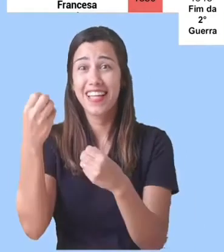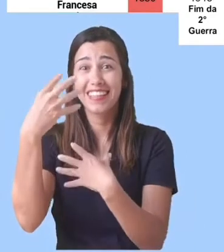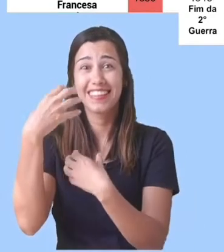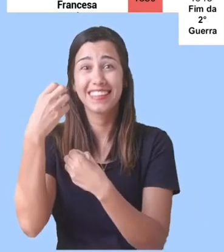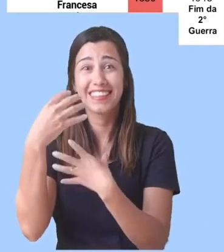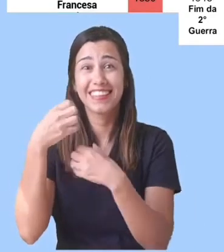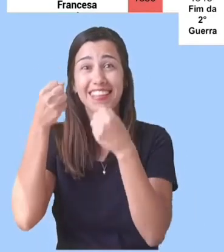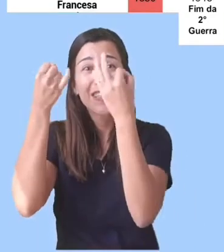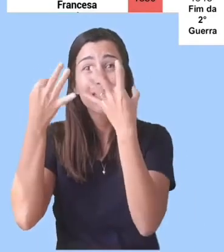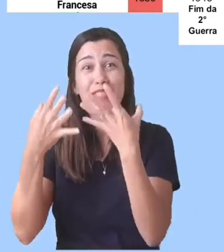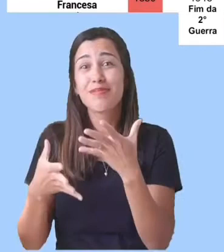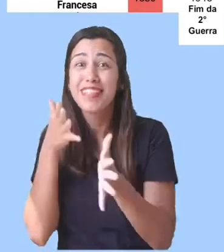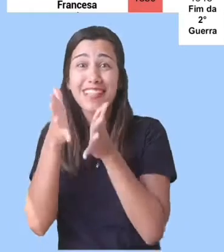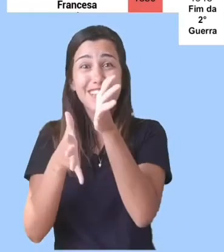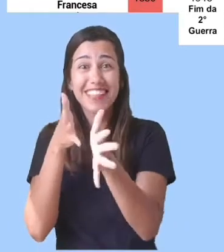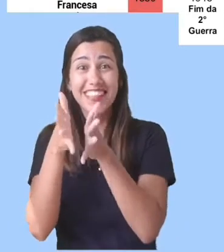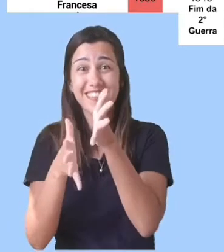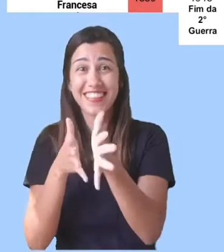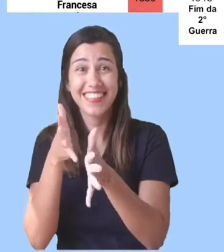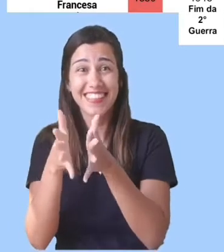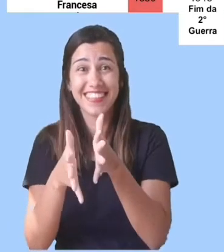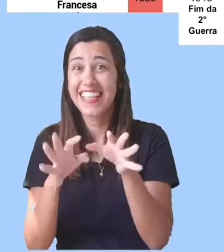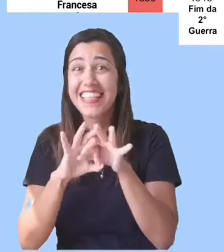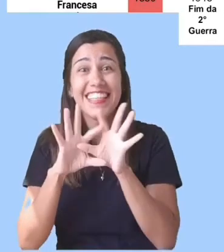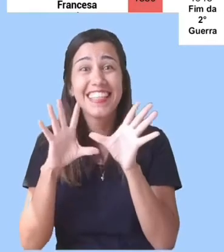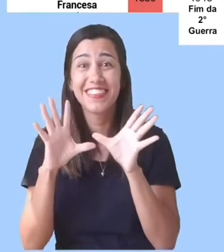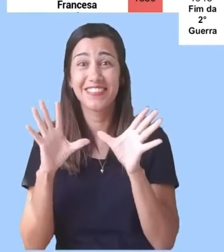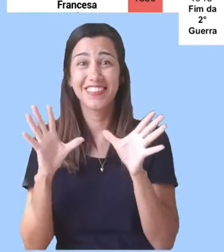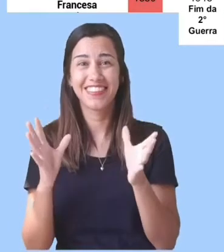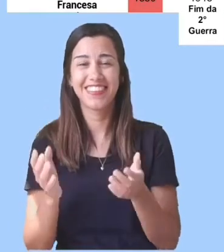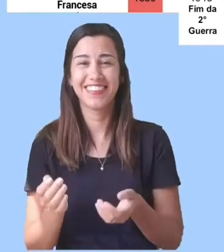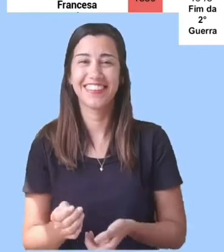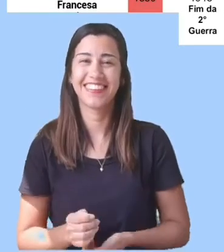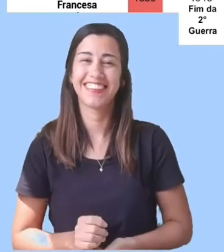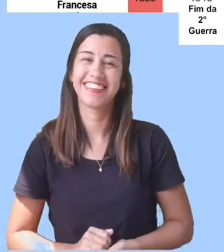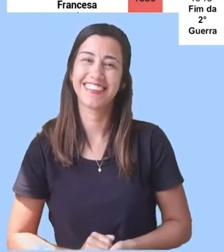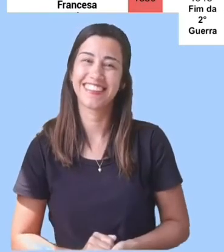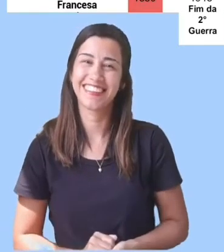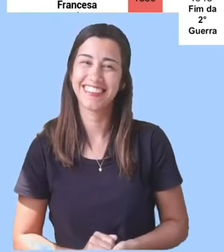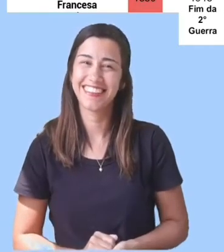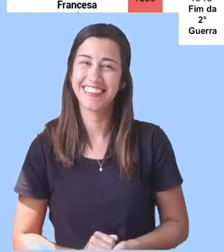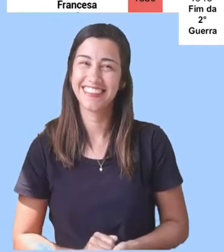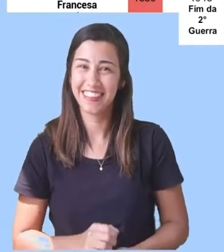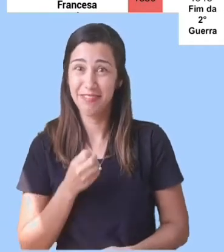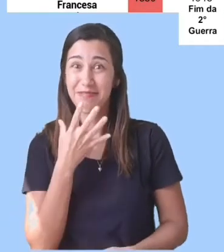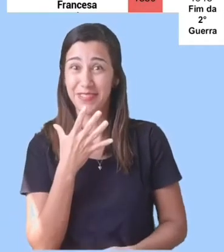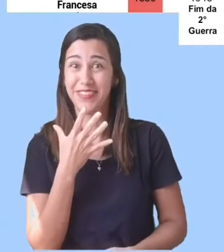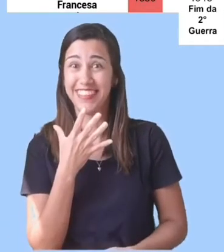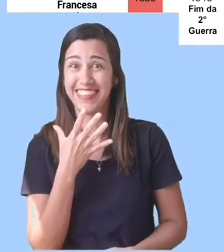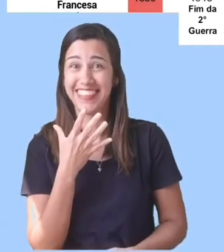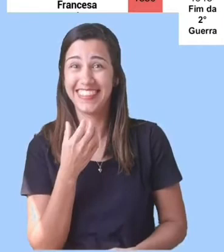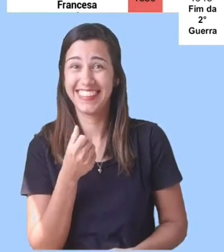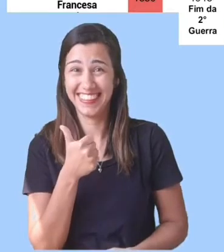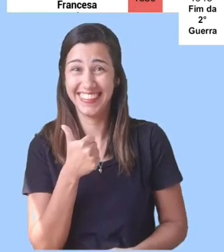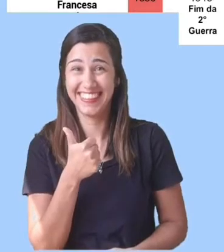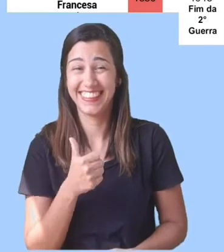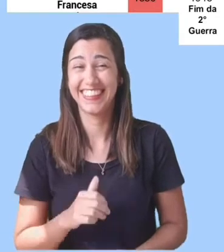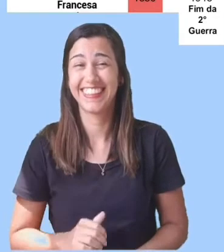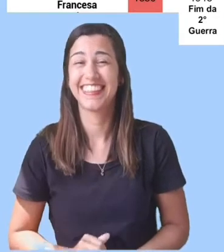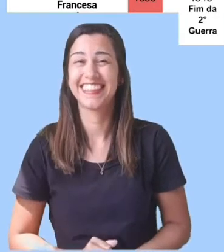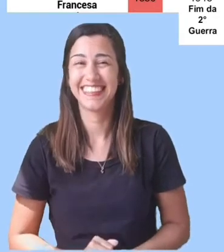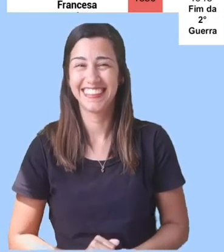regular e têm o auxílio de um intérprete que explica tudo para elas em língua de sinais. Isso é ótimo.